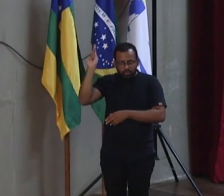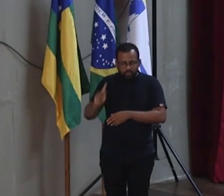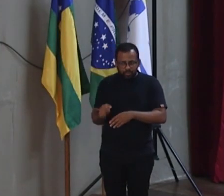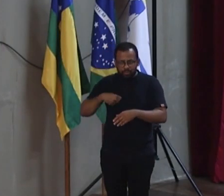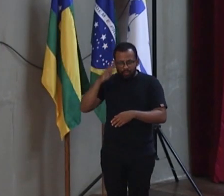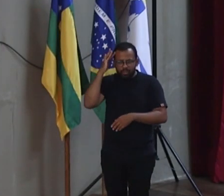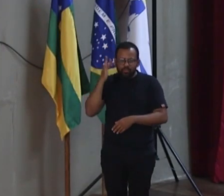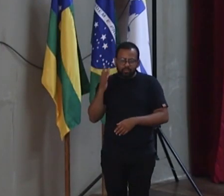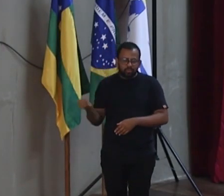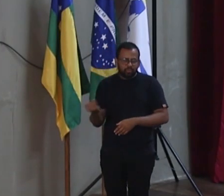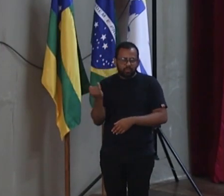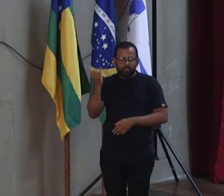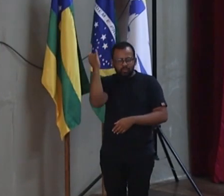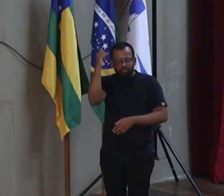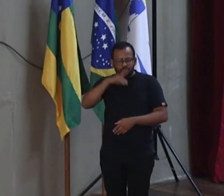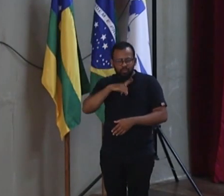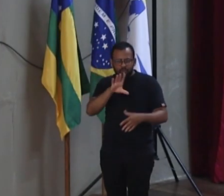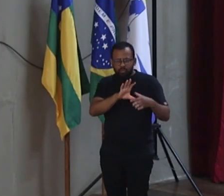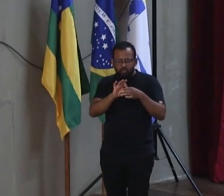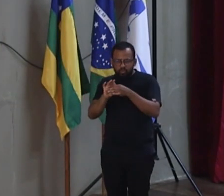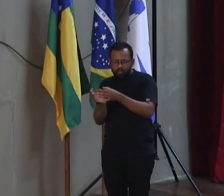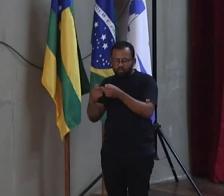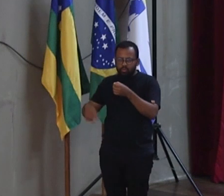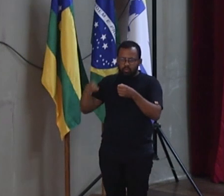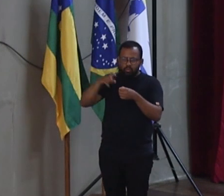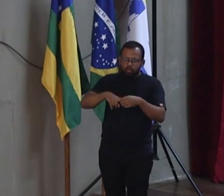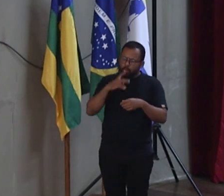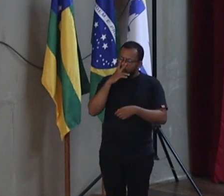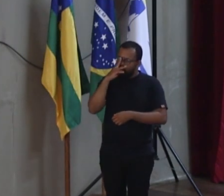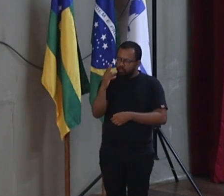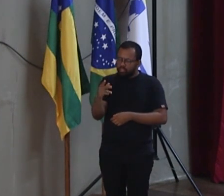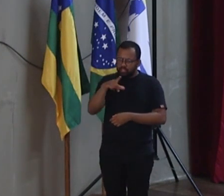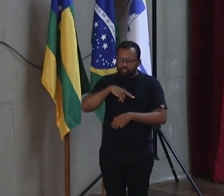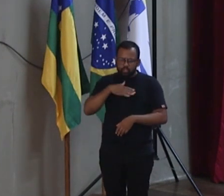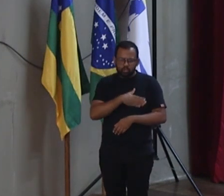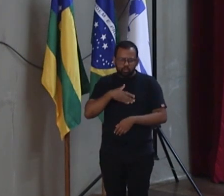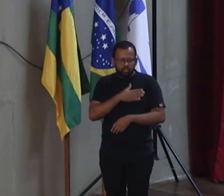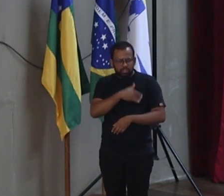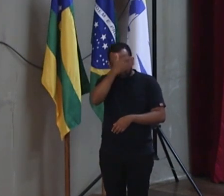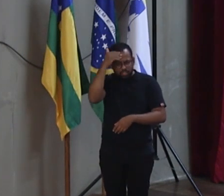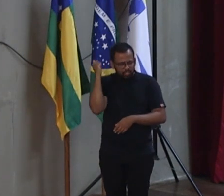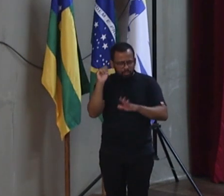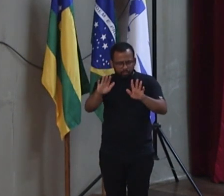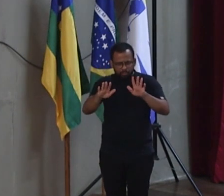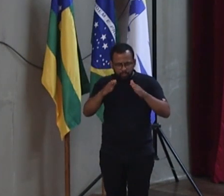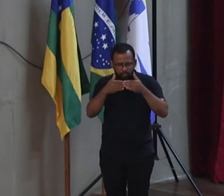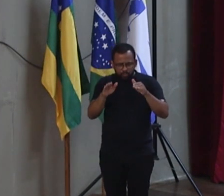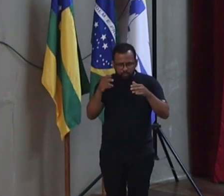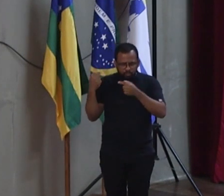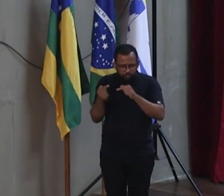mas eu acho importante trazer isso de novo, porque parece que a gente gosta de esquecer disso.